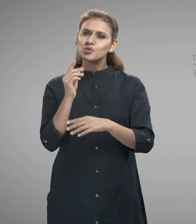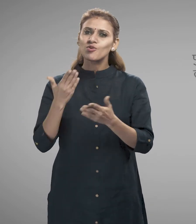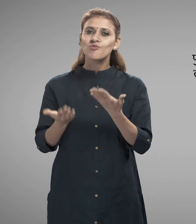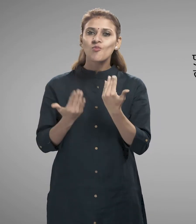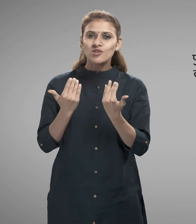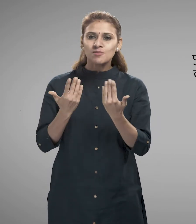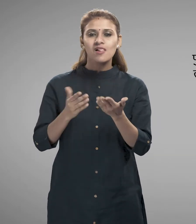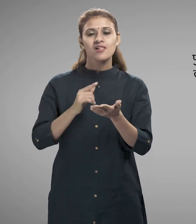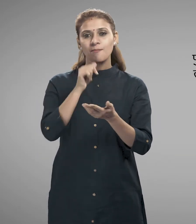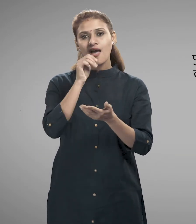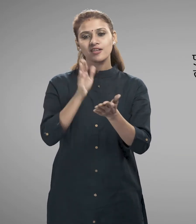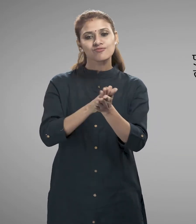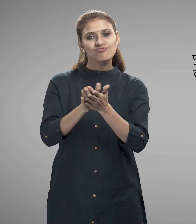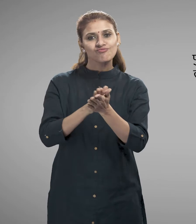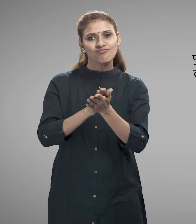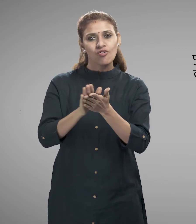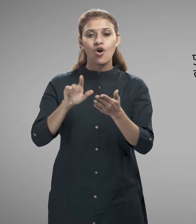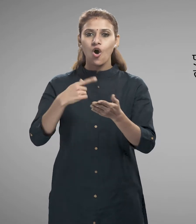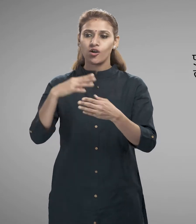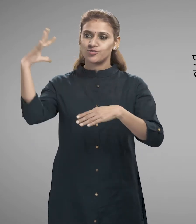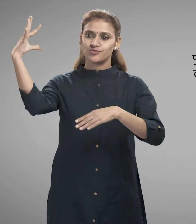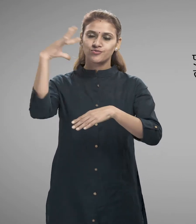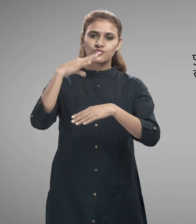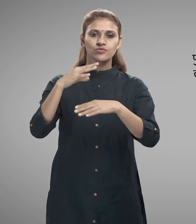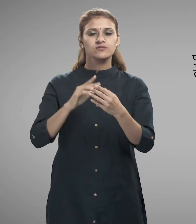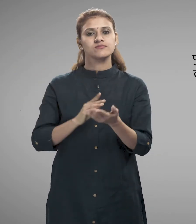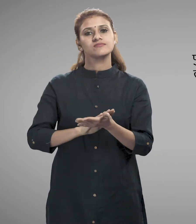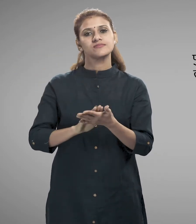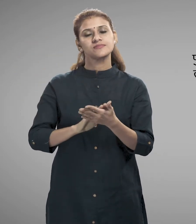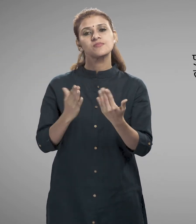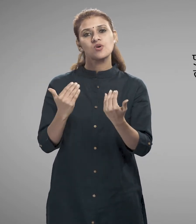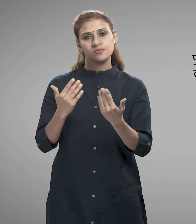पुनः इस्तेमाल के लिए उसे अच्छी तरह से पानी से धोएं व सुखाएं।